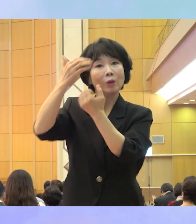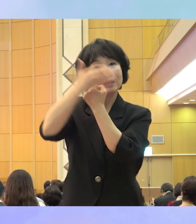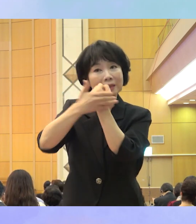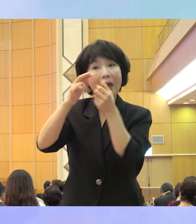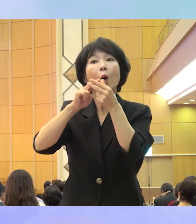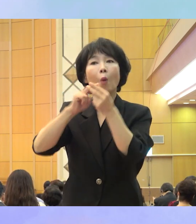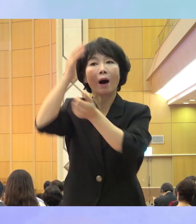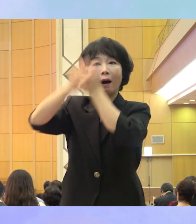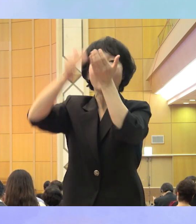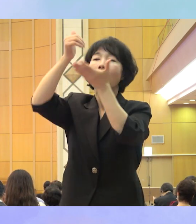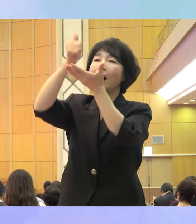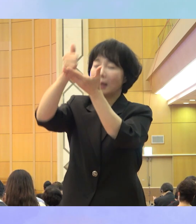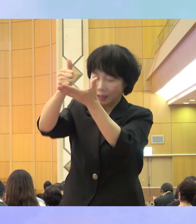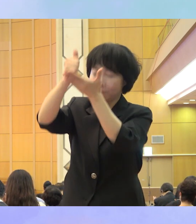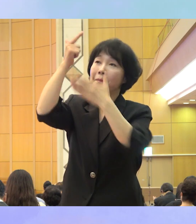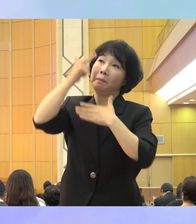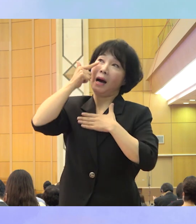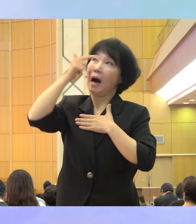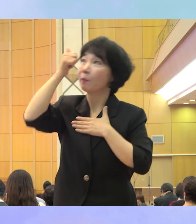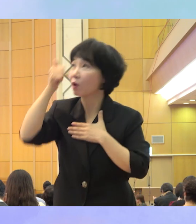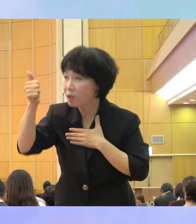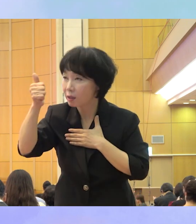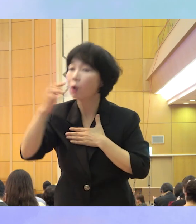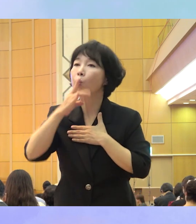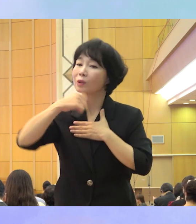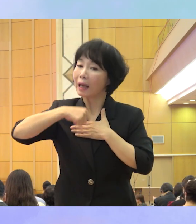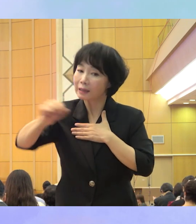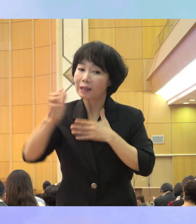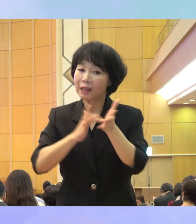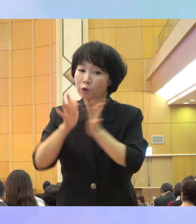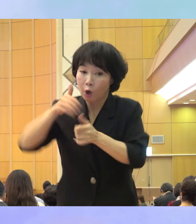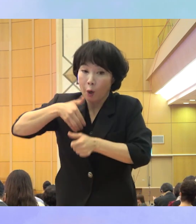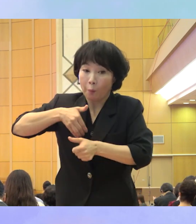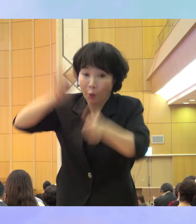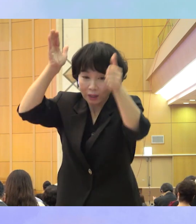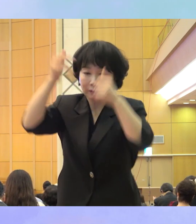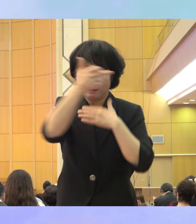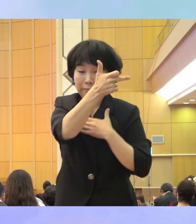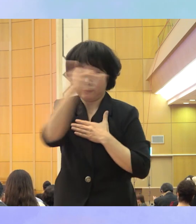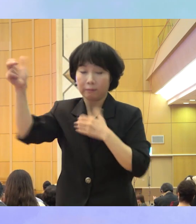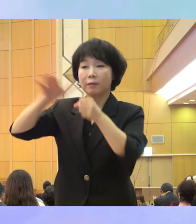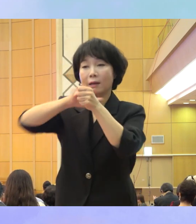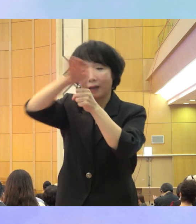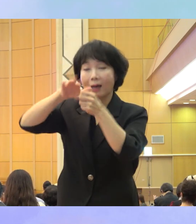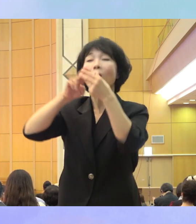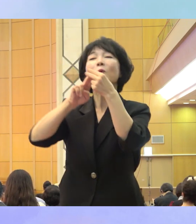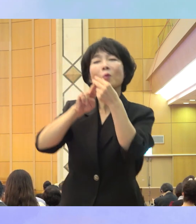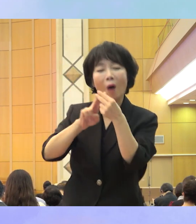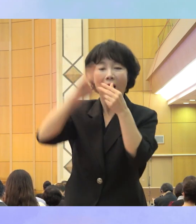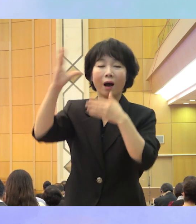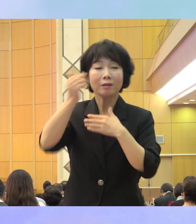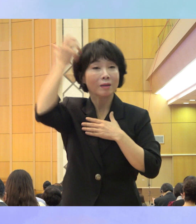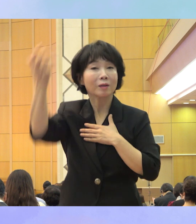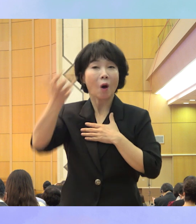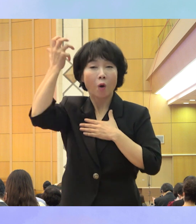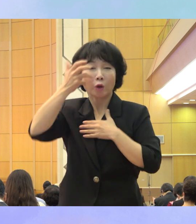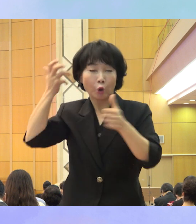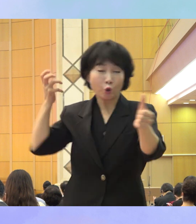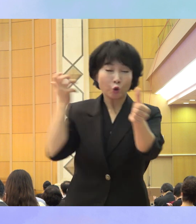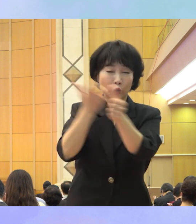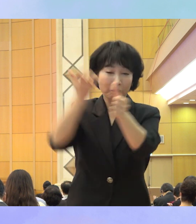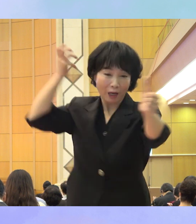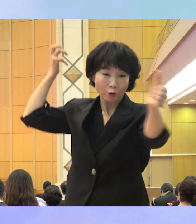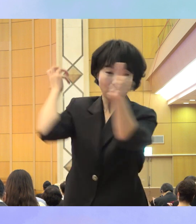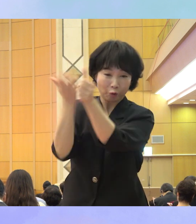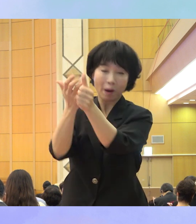은혜와 하나님 아버지의 독생자 주신 그 크신 사랑과 성령의